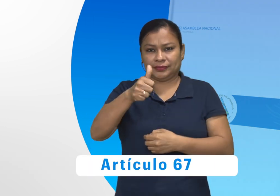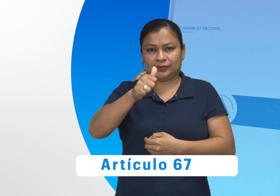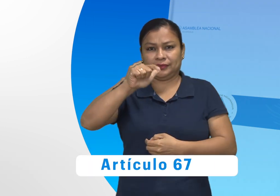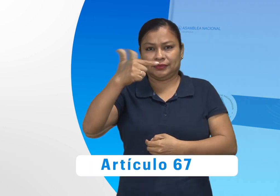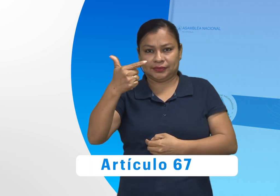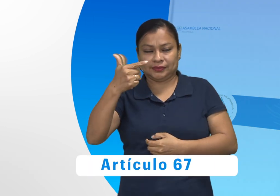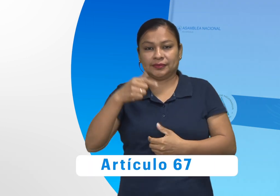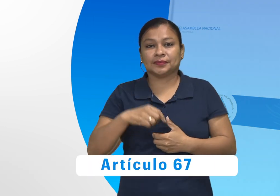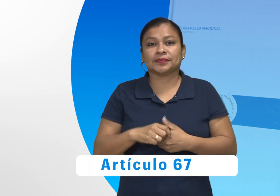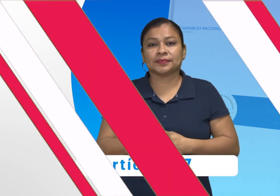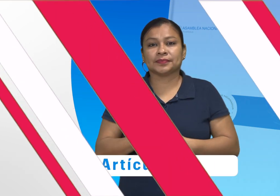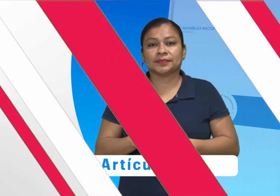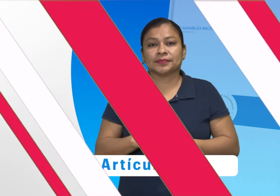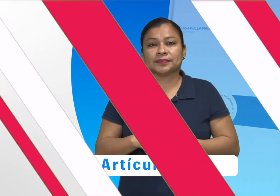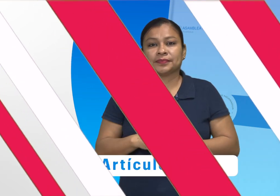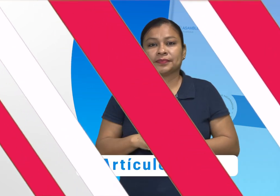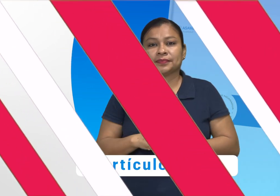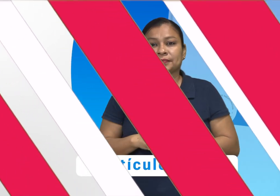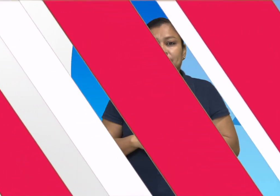Artículo 67.